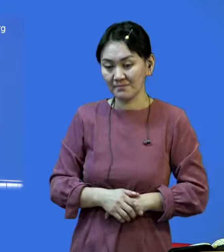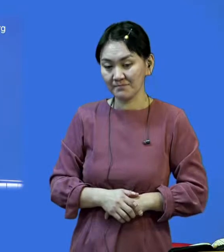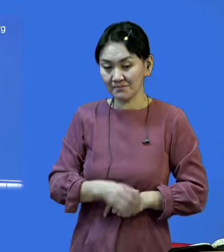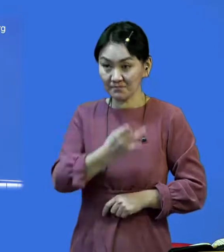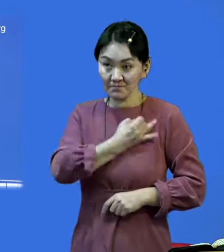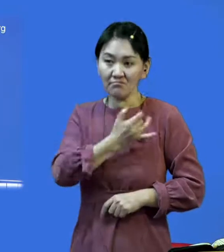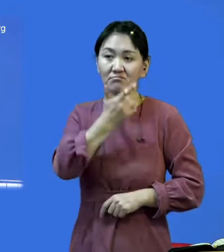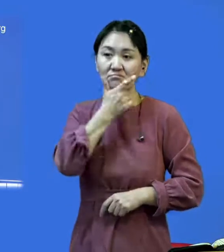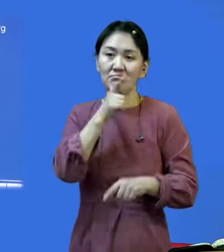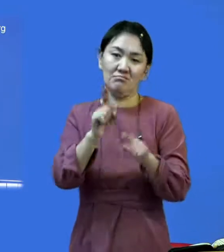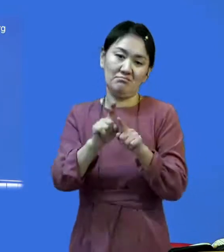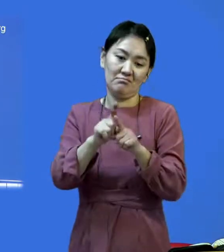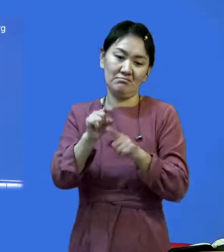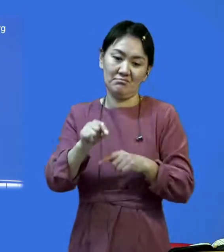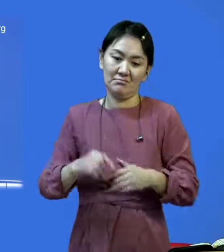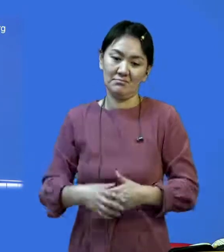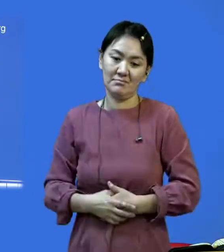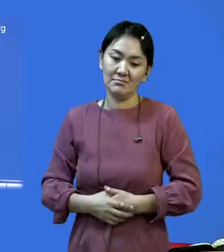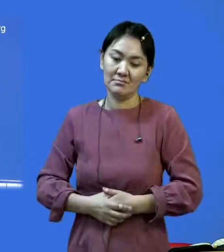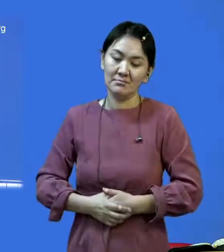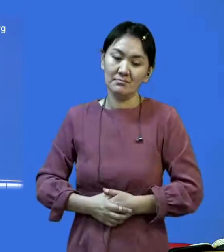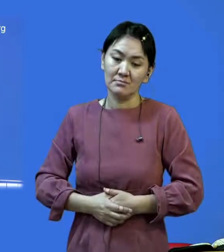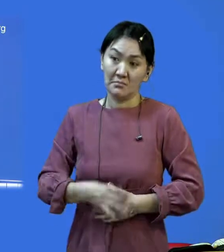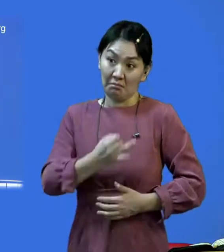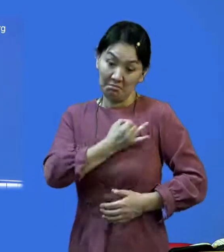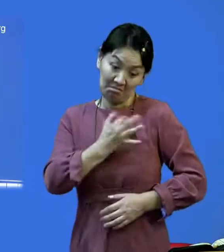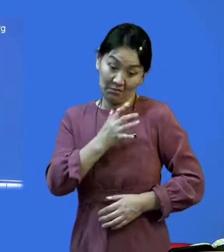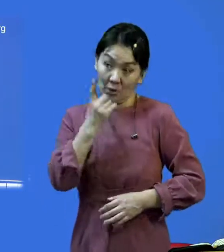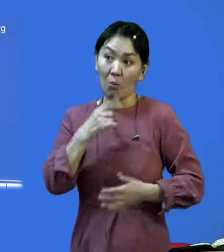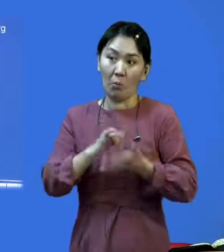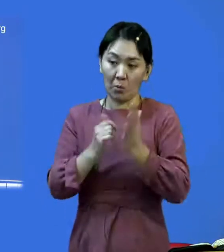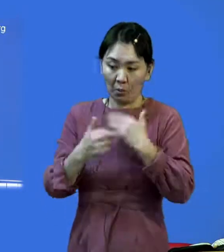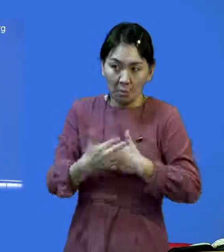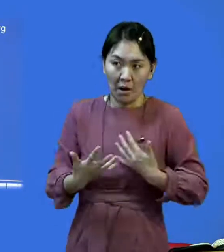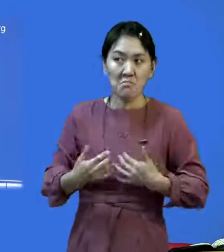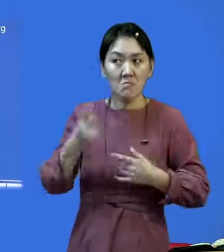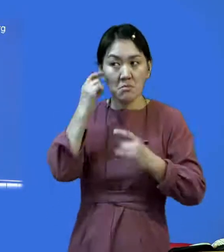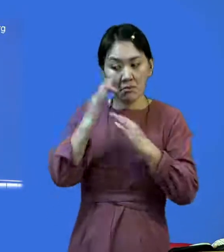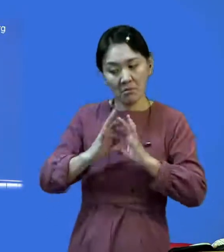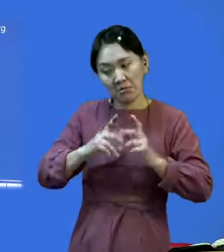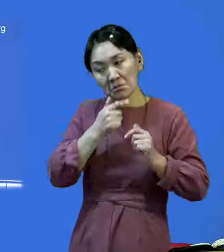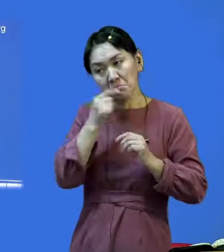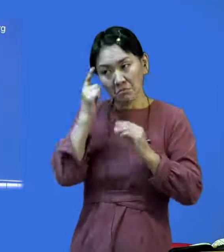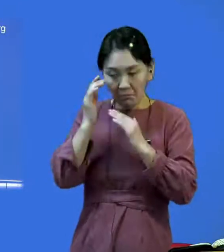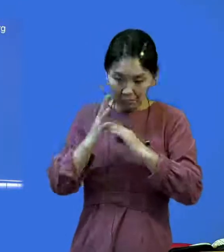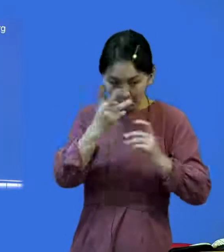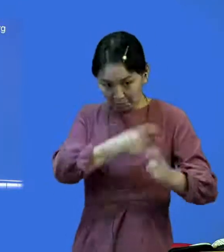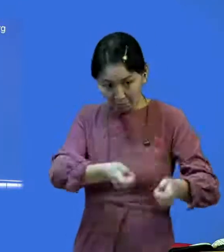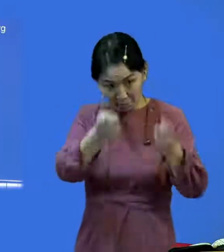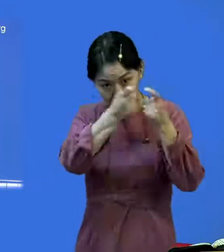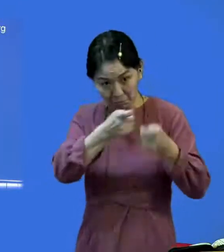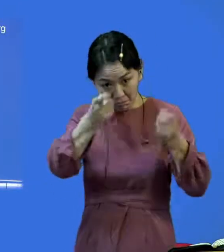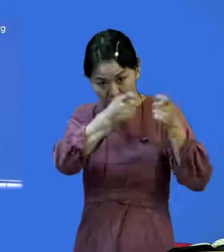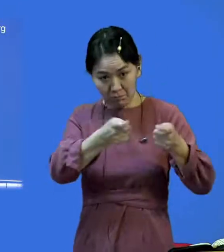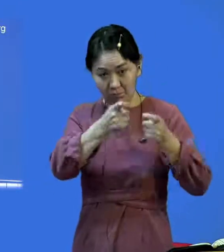итгэж чадахгүй байгаа хүмүүс байна. Итгэхгүй байгаа учраас үлдэгдэхгүй байна. Итгэхийхгүй байна.